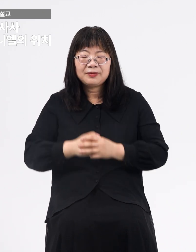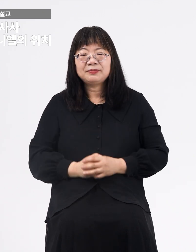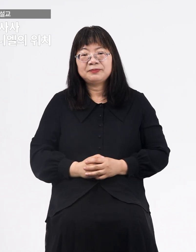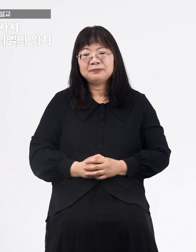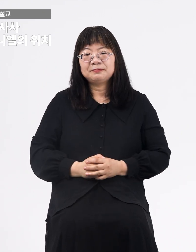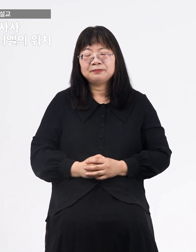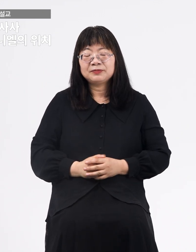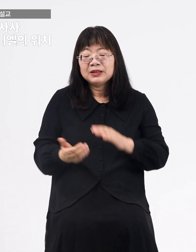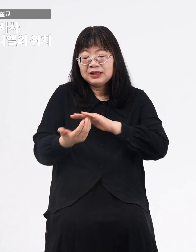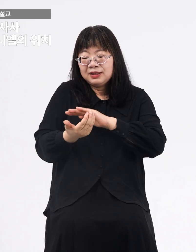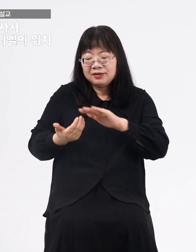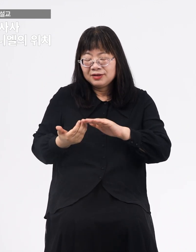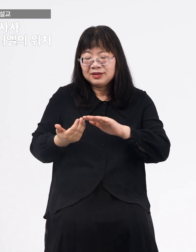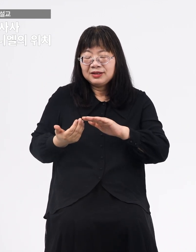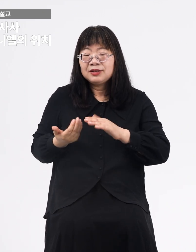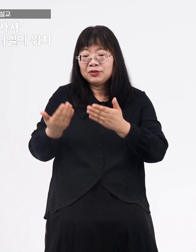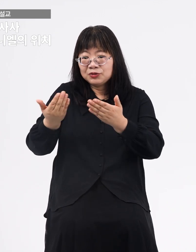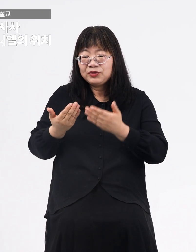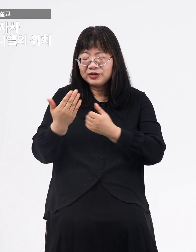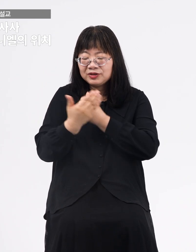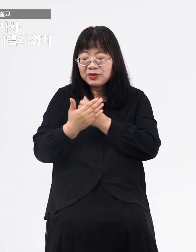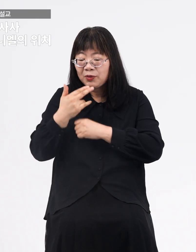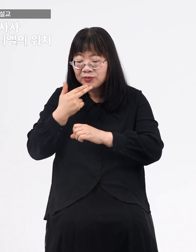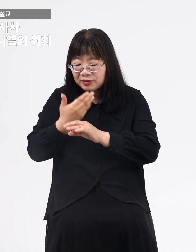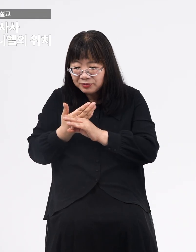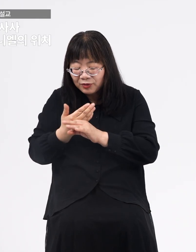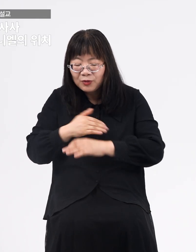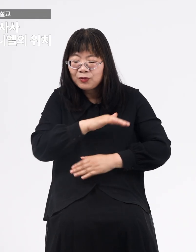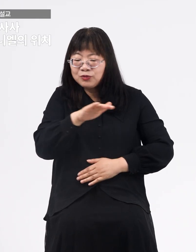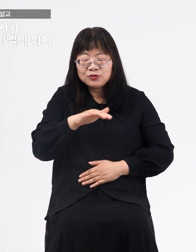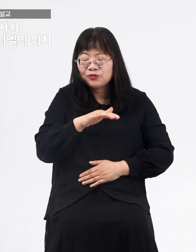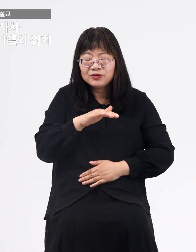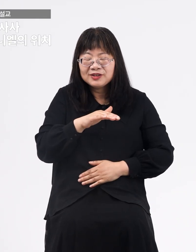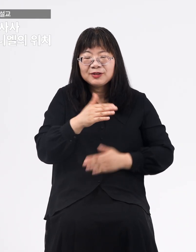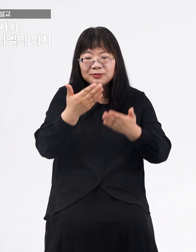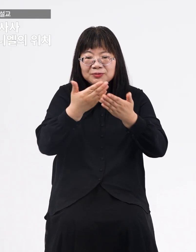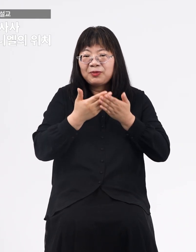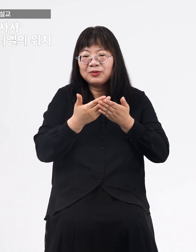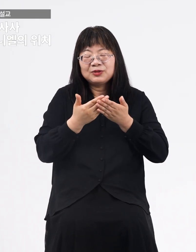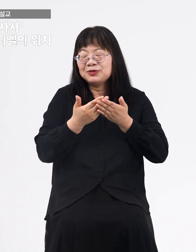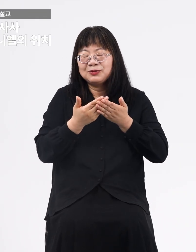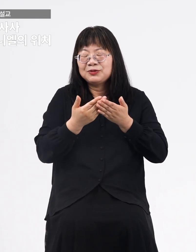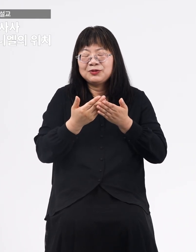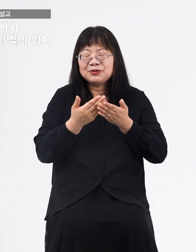선제적 은혜 없인 우리는 존재 기반이 없다. 기억납니까? 안 납니까?